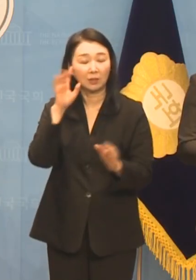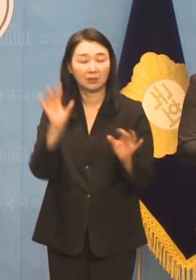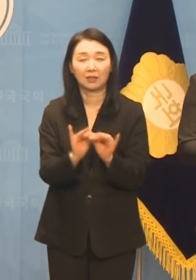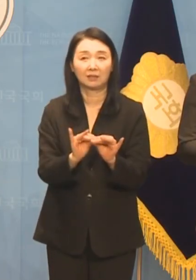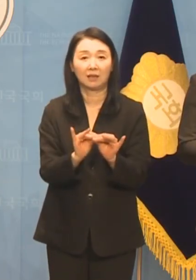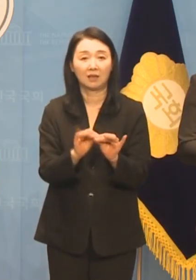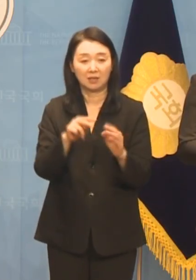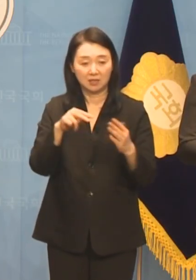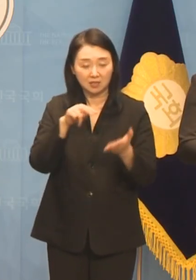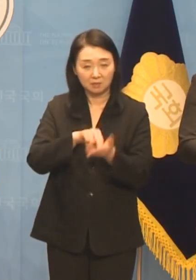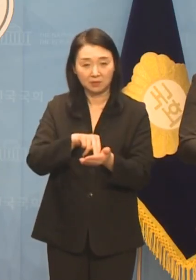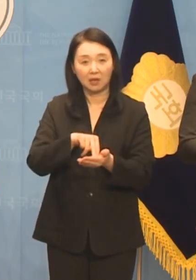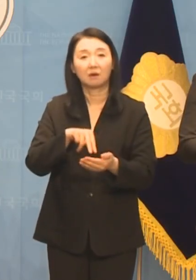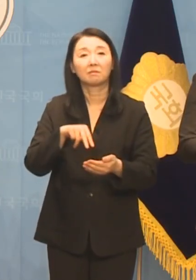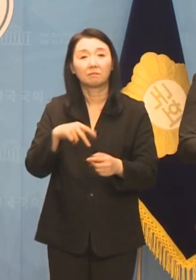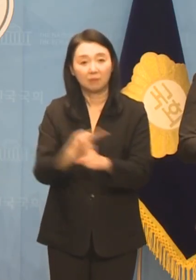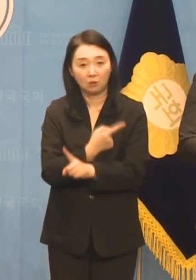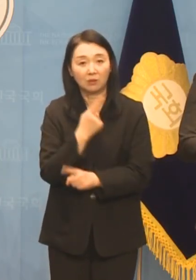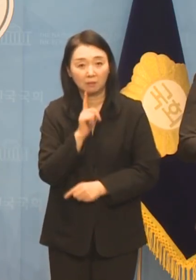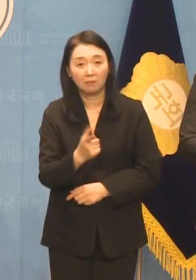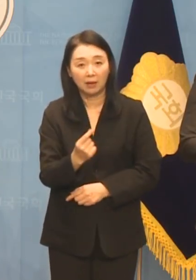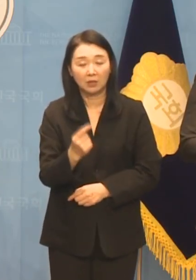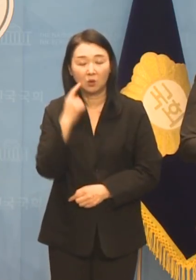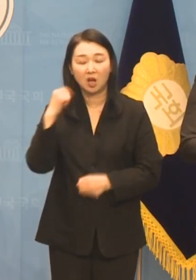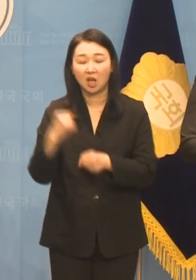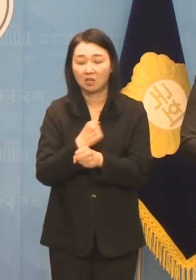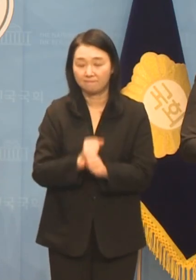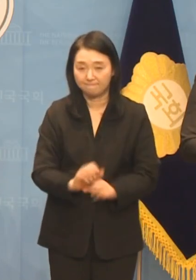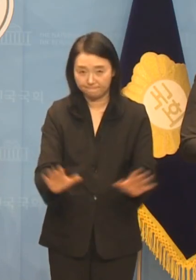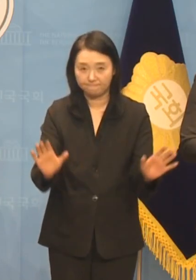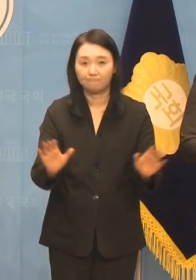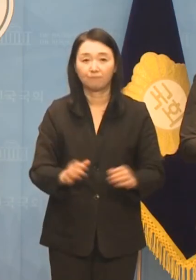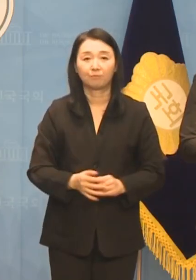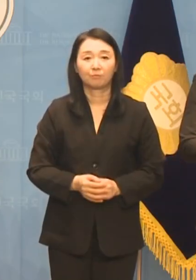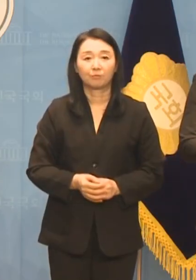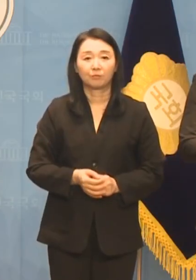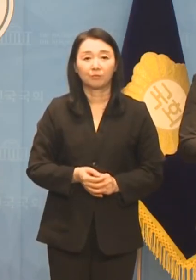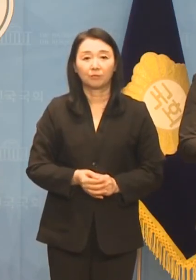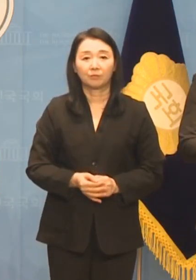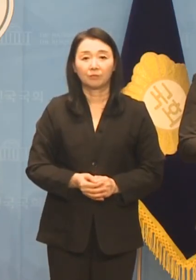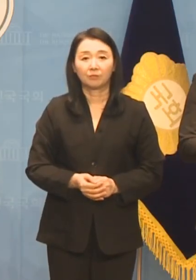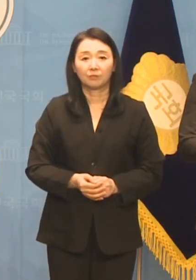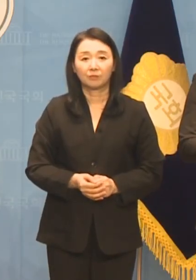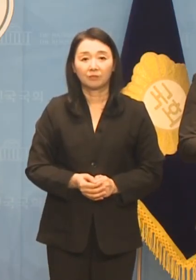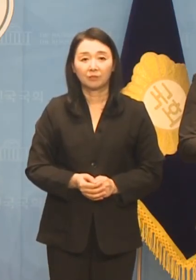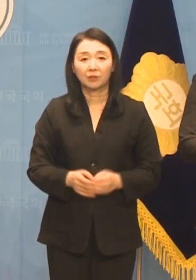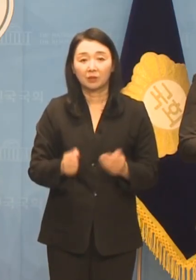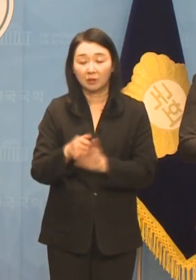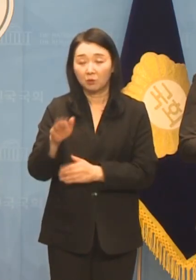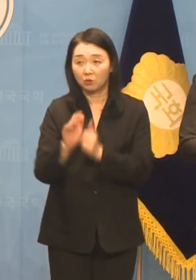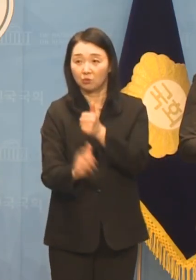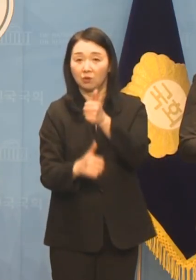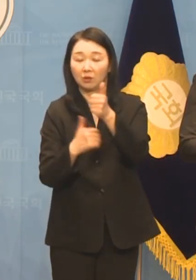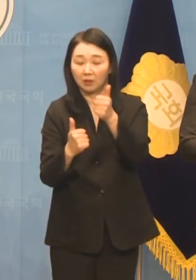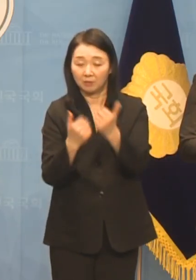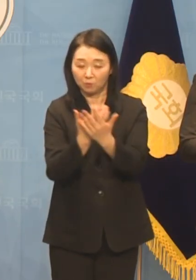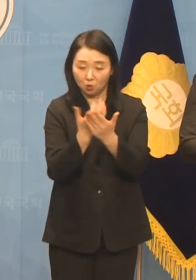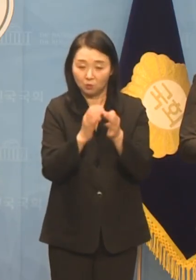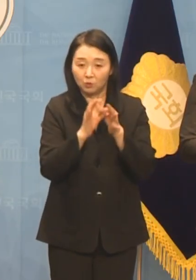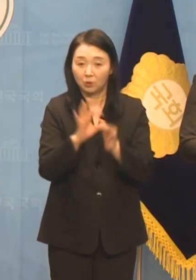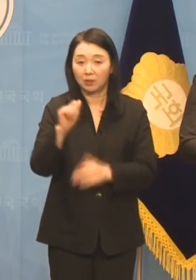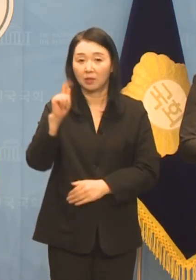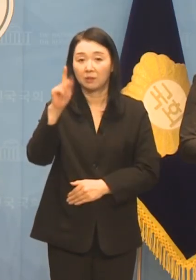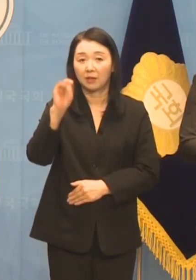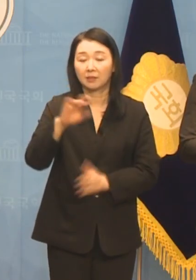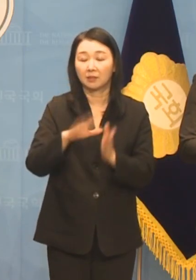찬성으로 입장을 바꿨다는 등 심각한 허위사실을 유포하기도 하였습니다. 이에 우리 위원회는 공문을 통해